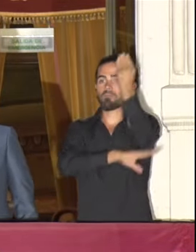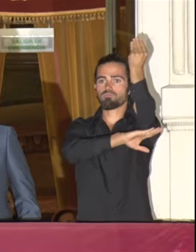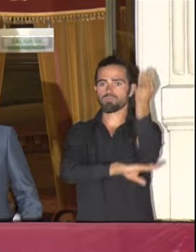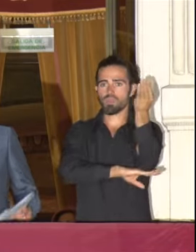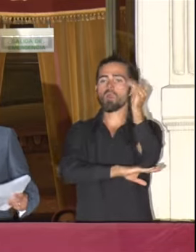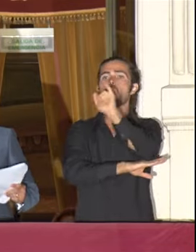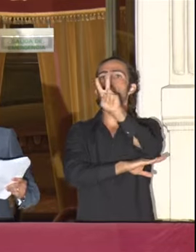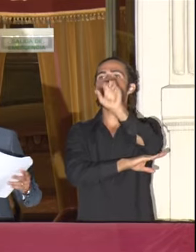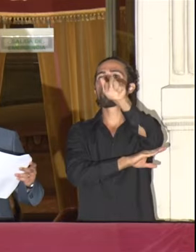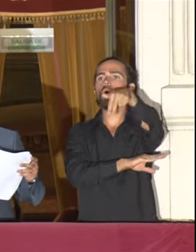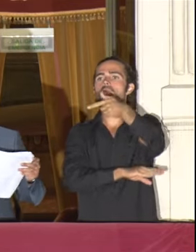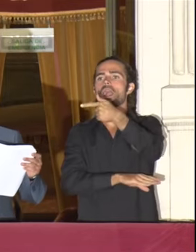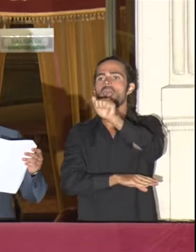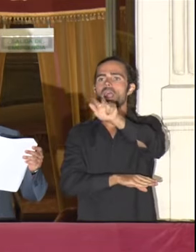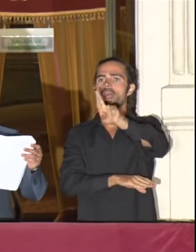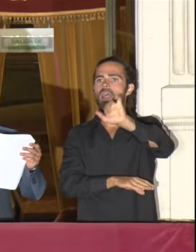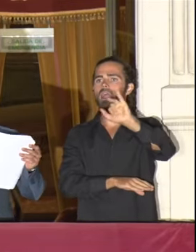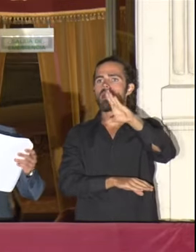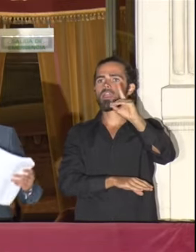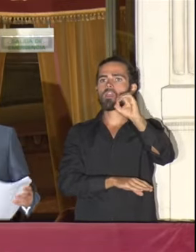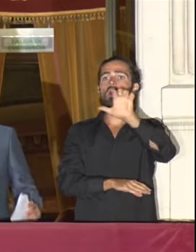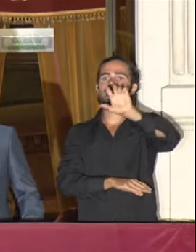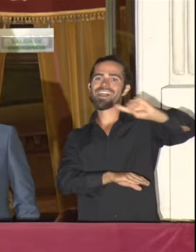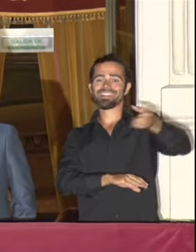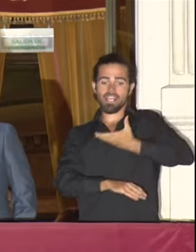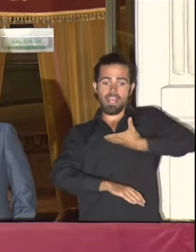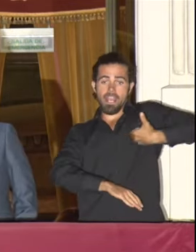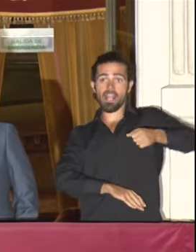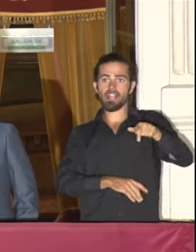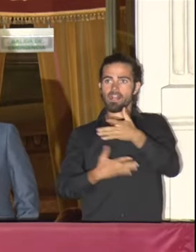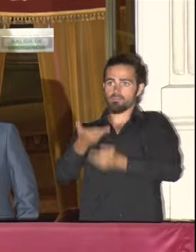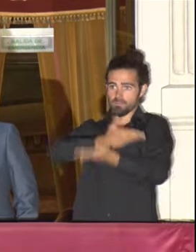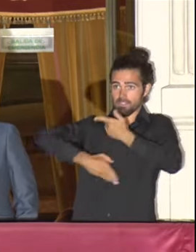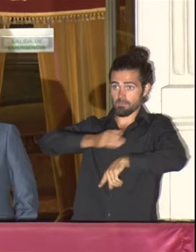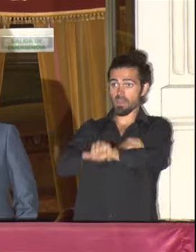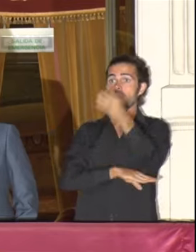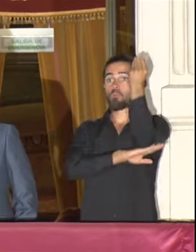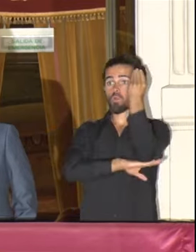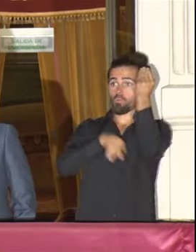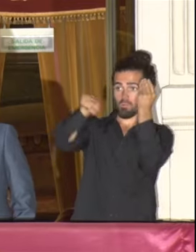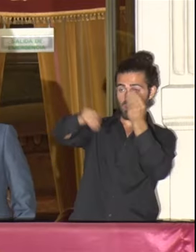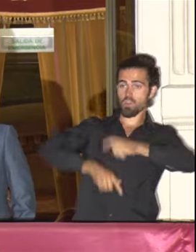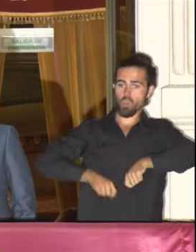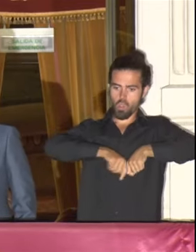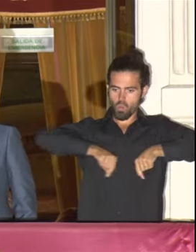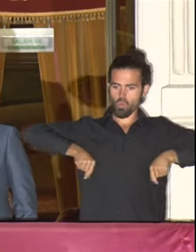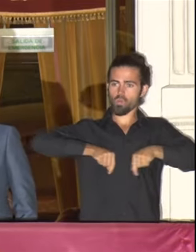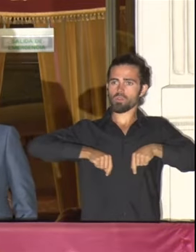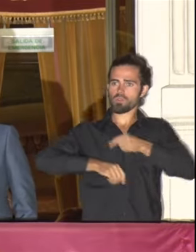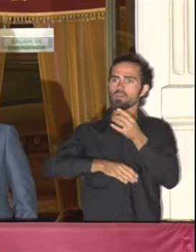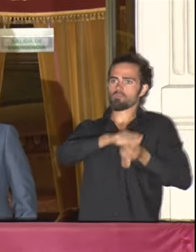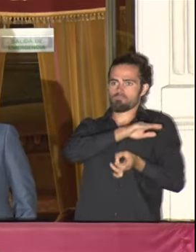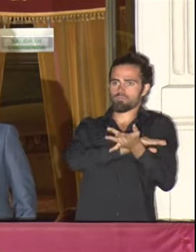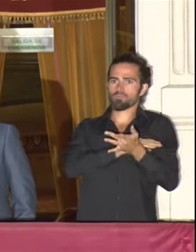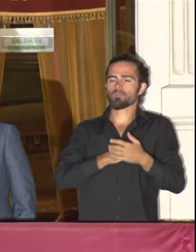aquí en el centro del Altozano. El primer recuerdo que tengo de la feria es ir de la mano de mi padre, cogido de su